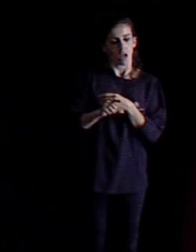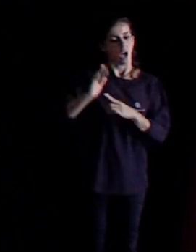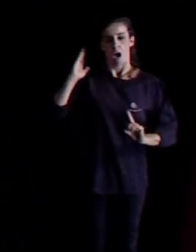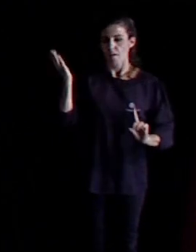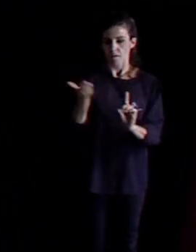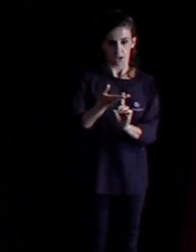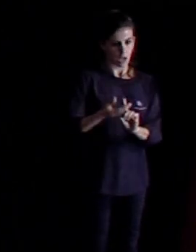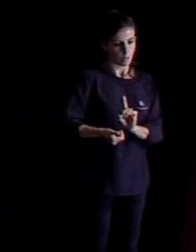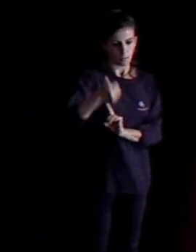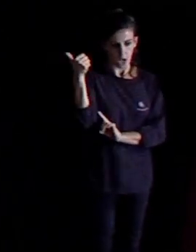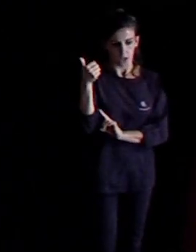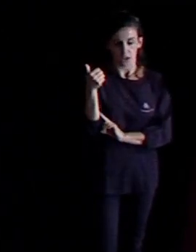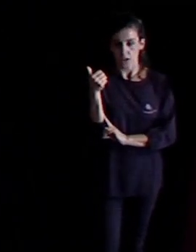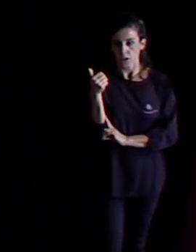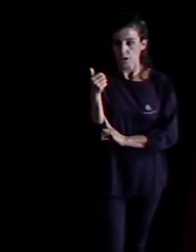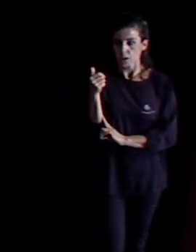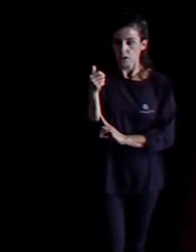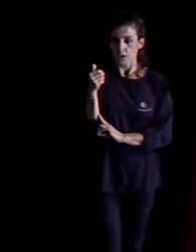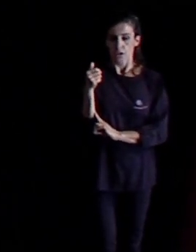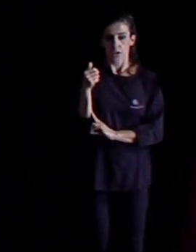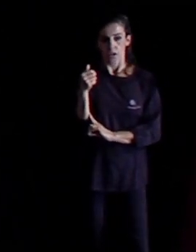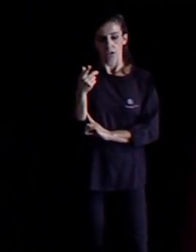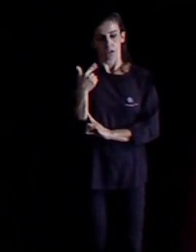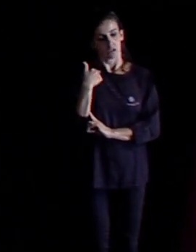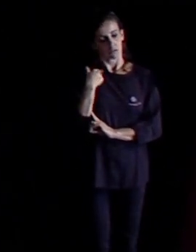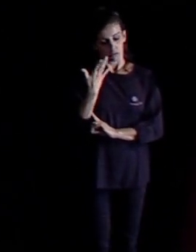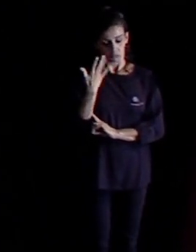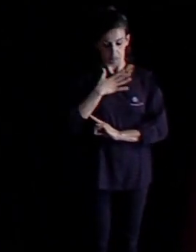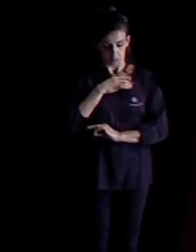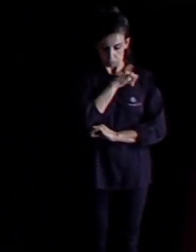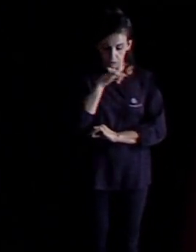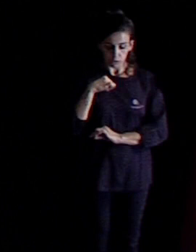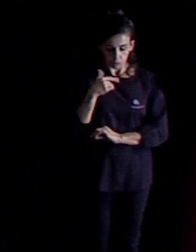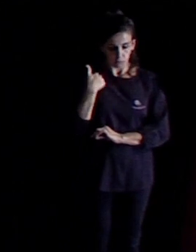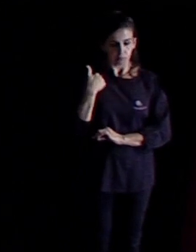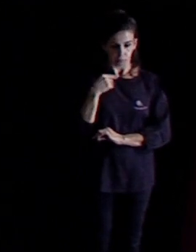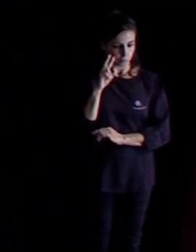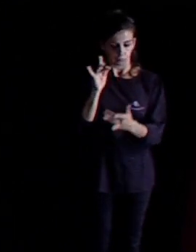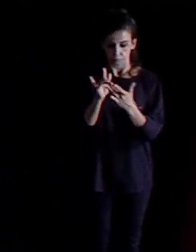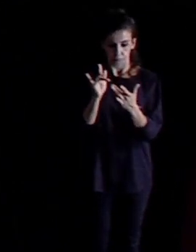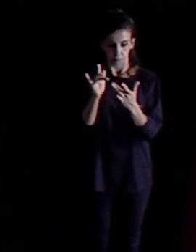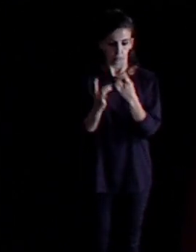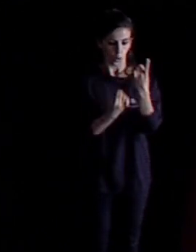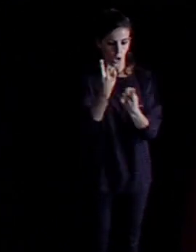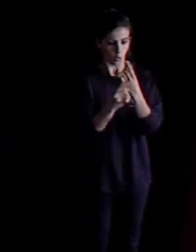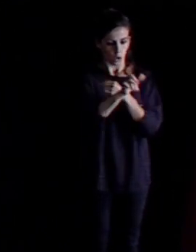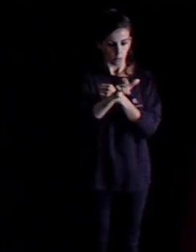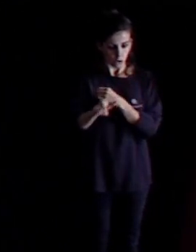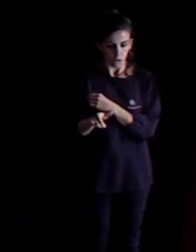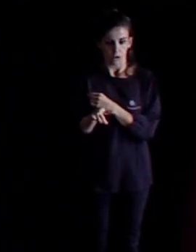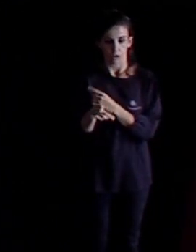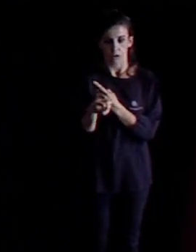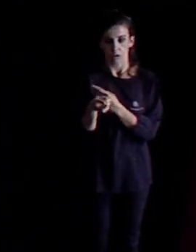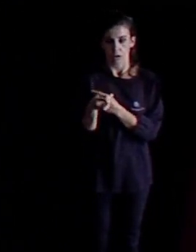dañado. Y eso, yo a nivel personal lo he vivido con determinadas personas que me lo